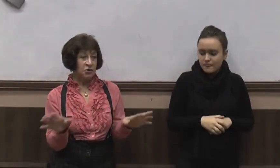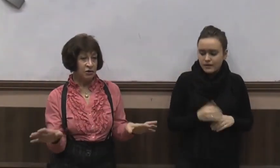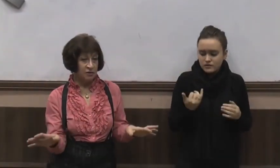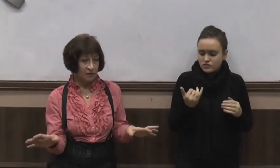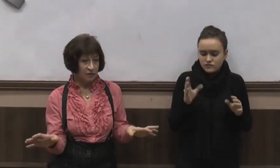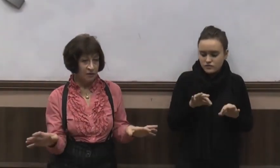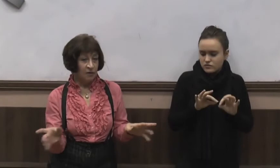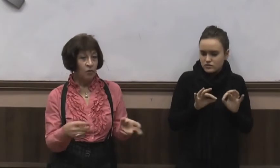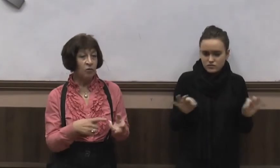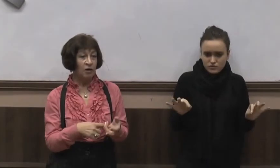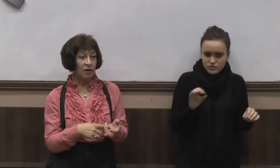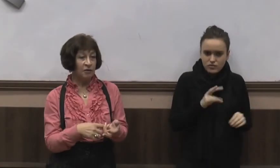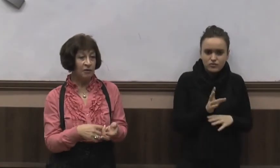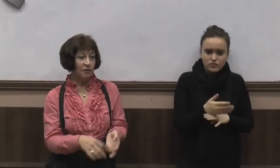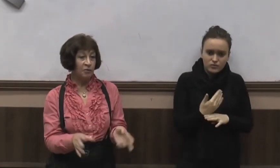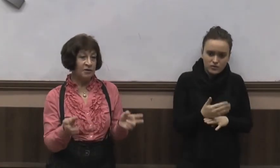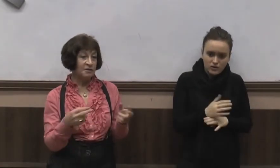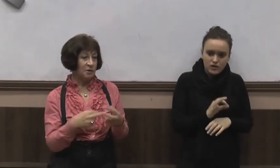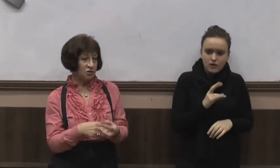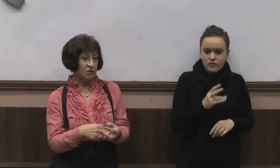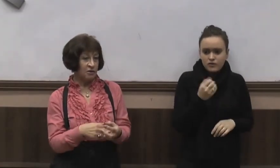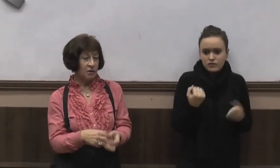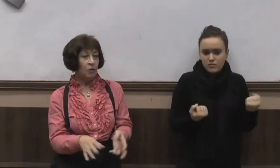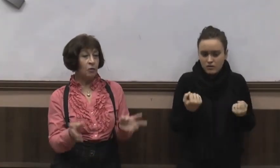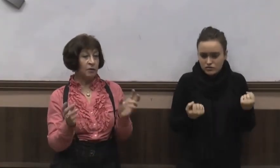все замечательно. Он гуляет, он ездит